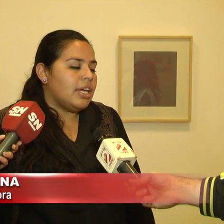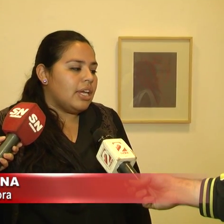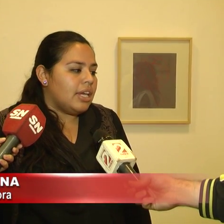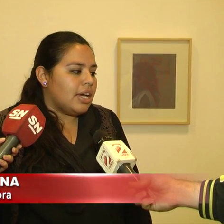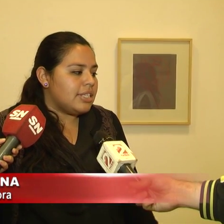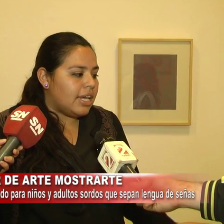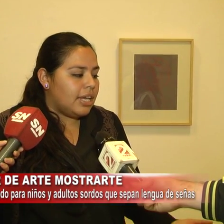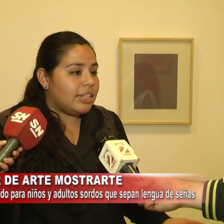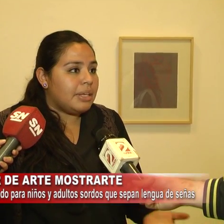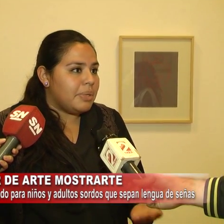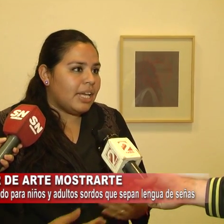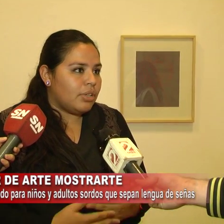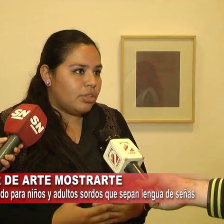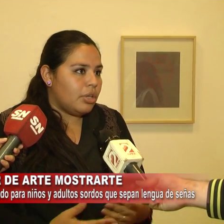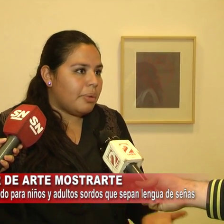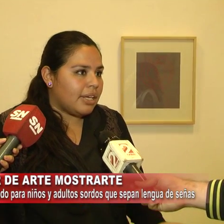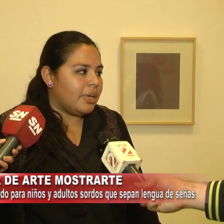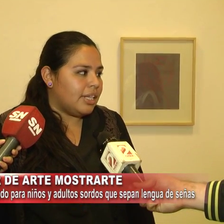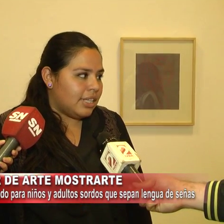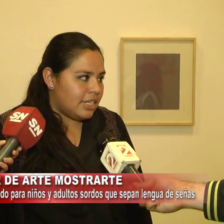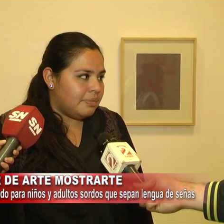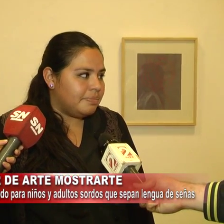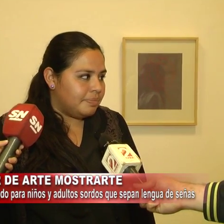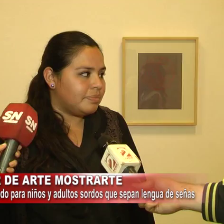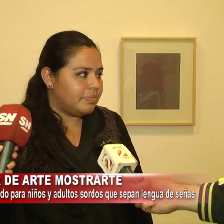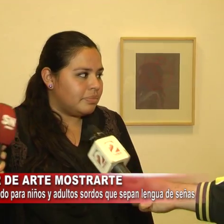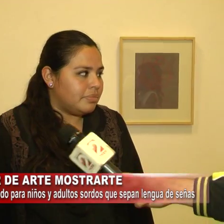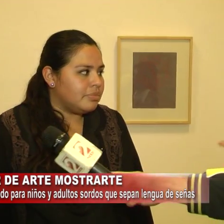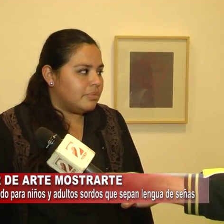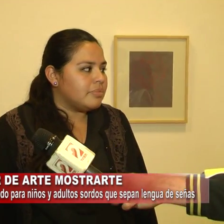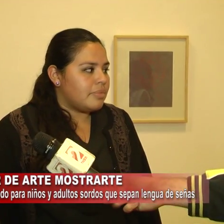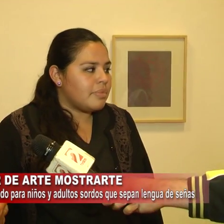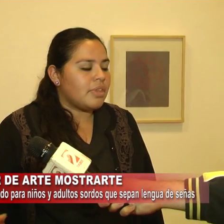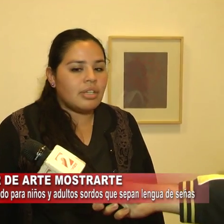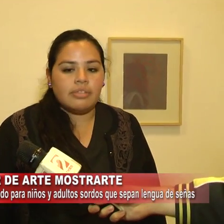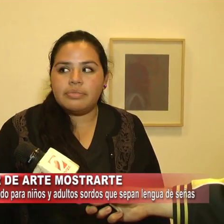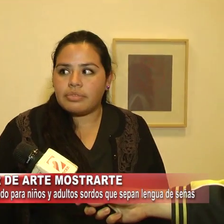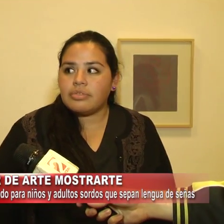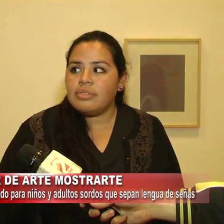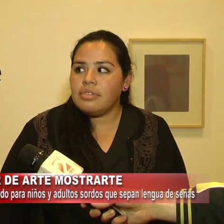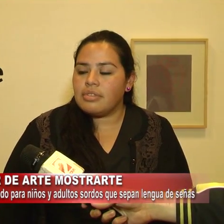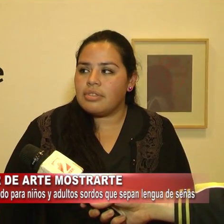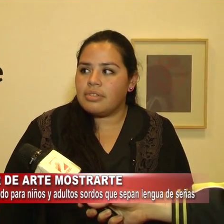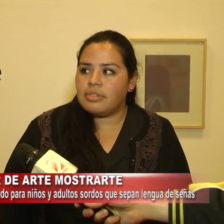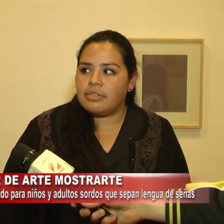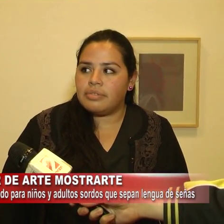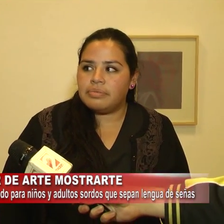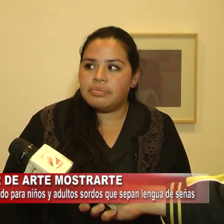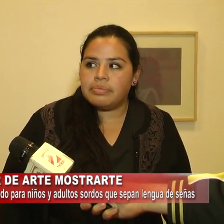Y así que están invitando a todos para que vengan al taller. ¿Comienzan desde lo básico? ¿Es una temática en particular?